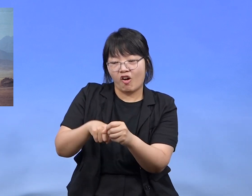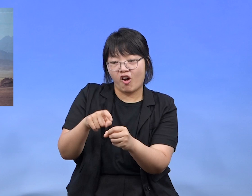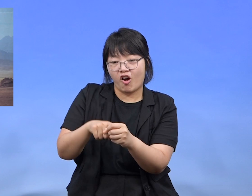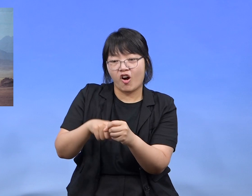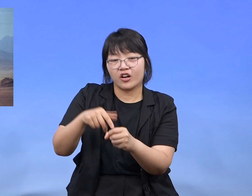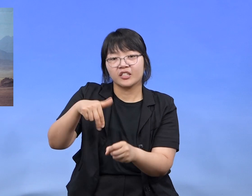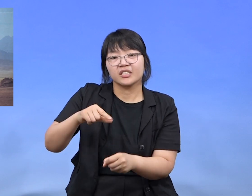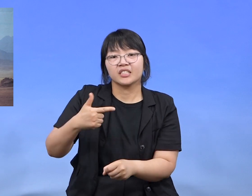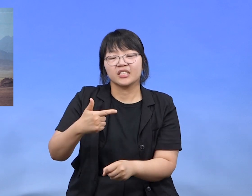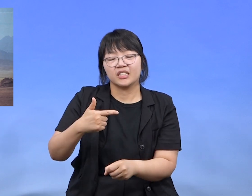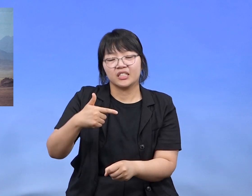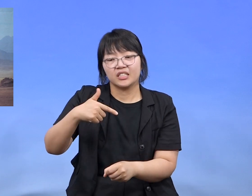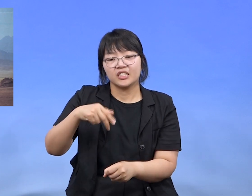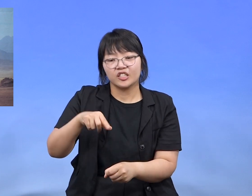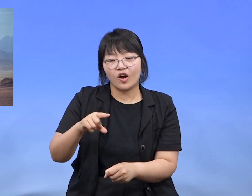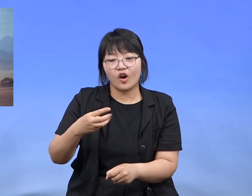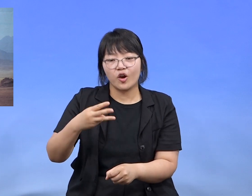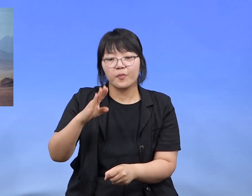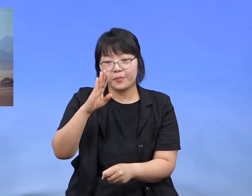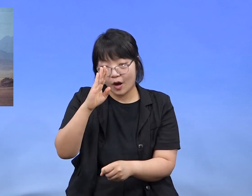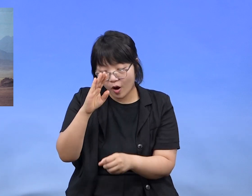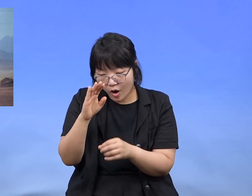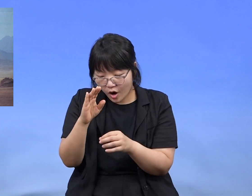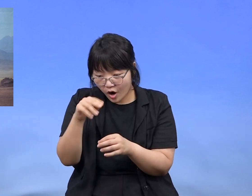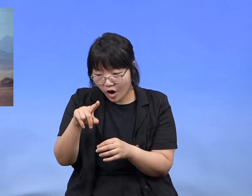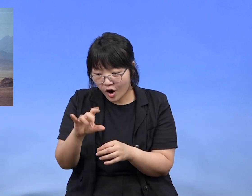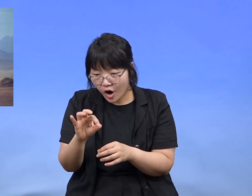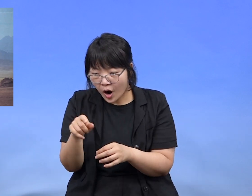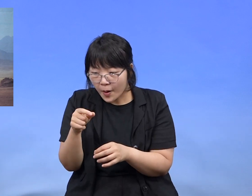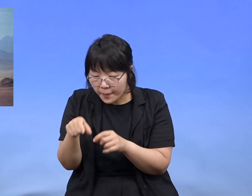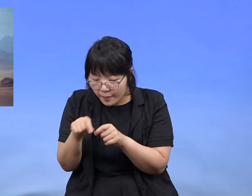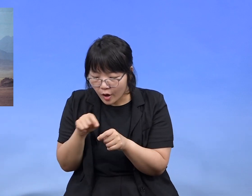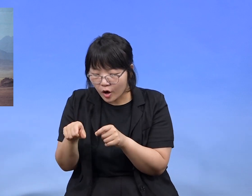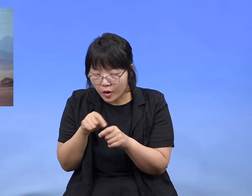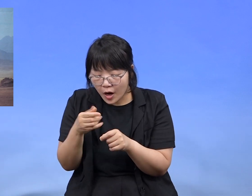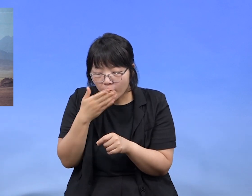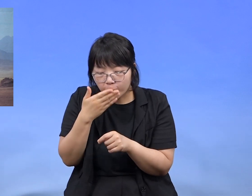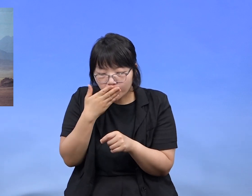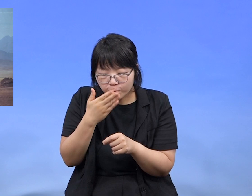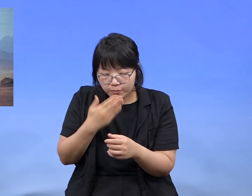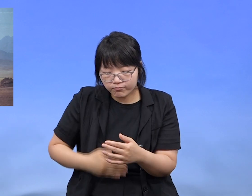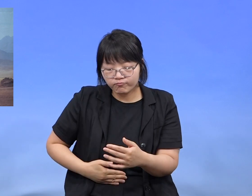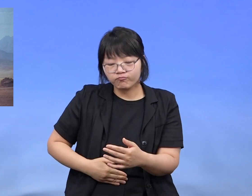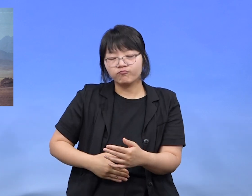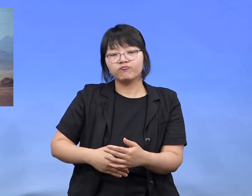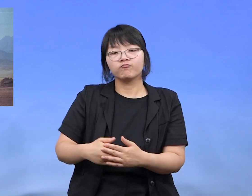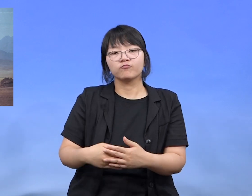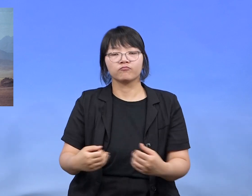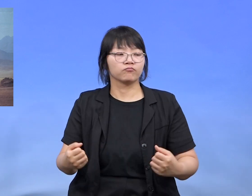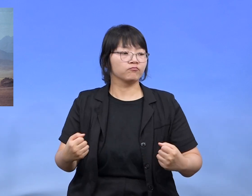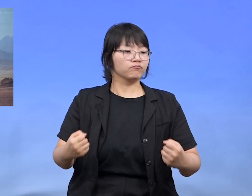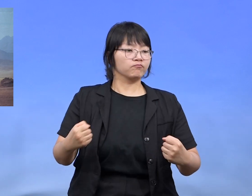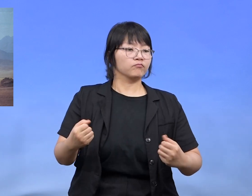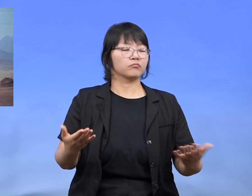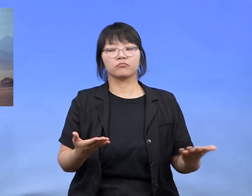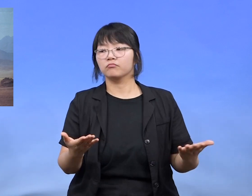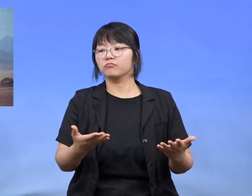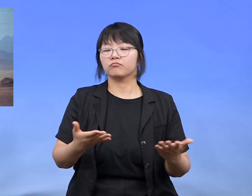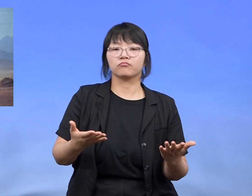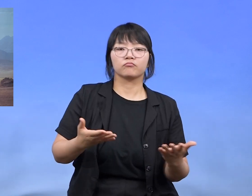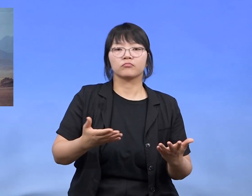통해서 음식을 공급받을 수가 있었던 것입니다. 그 떡상